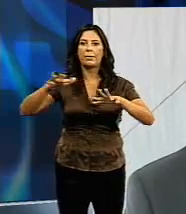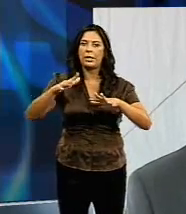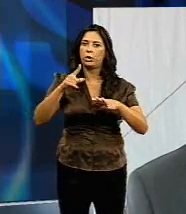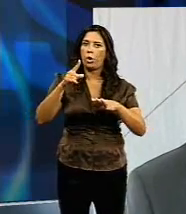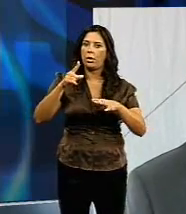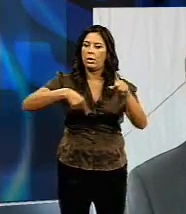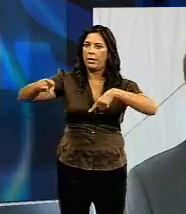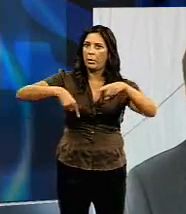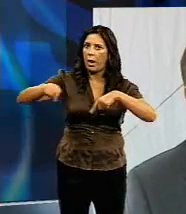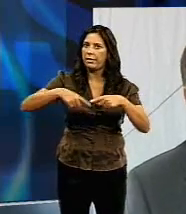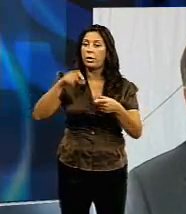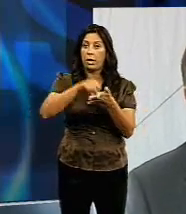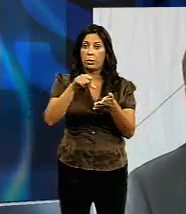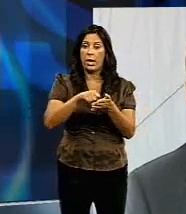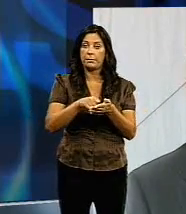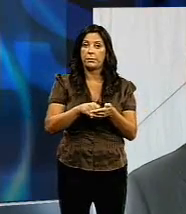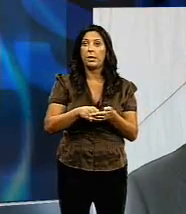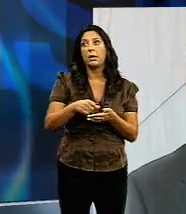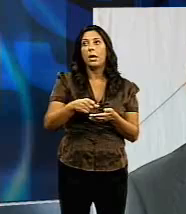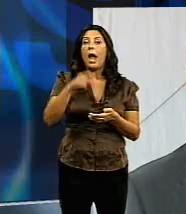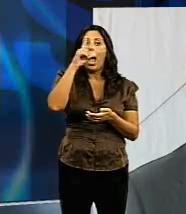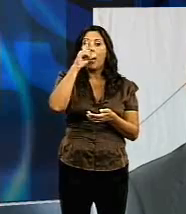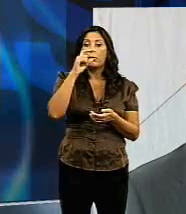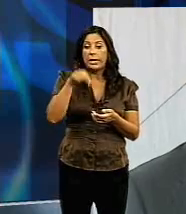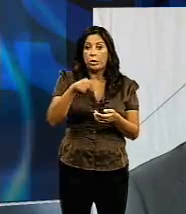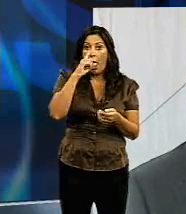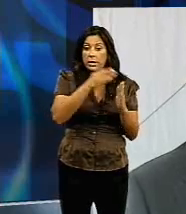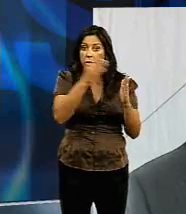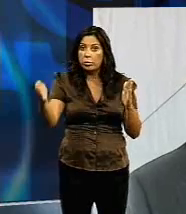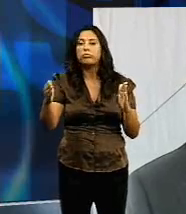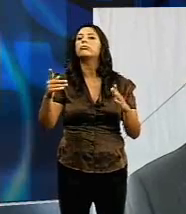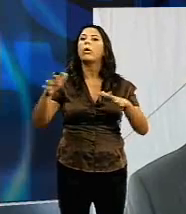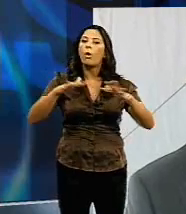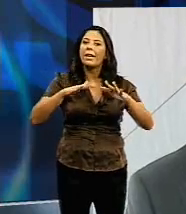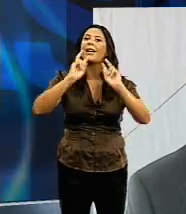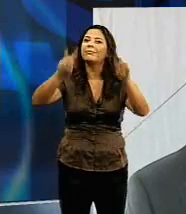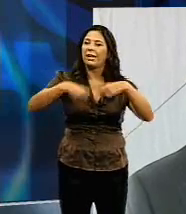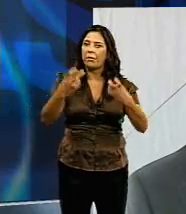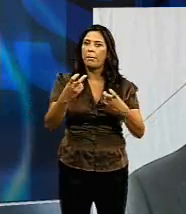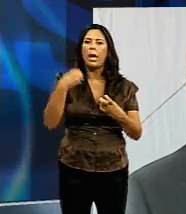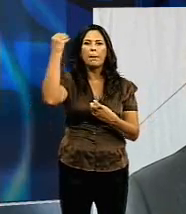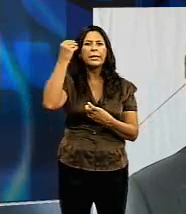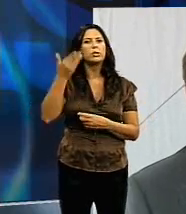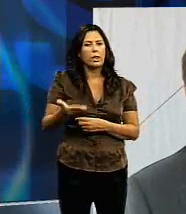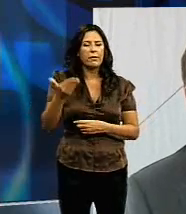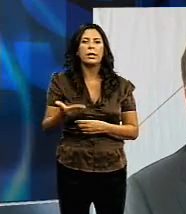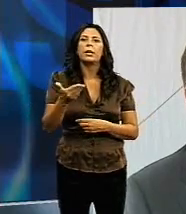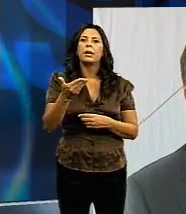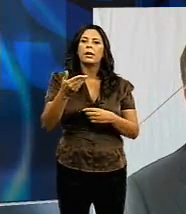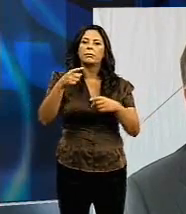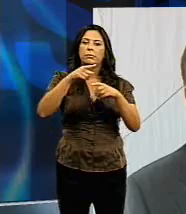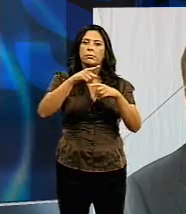en la ciudad de Cádiz pues vamos a tener una revolución de toda esa movilidad y creemos sinceramente que el aparcamiento del Paseo Santa Bárbara va a